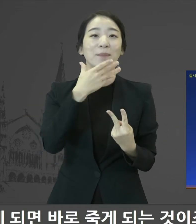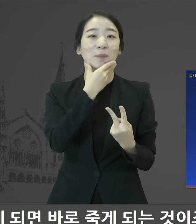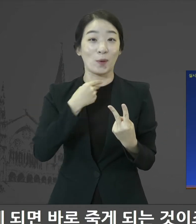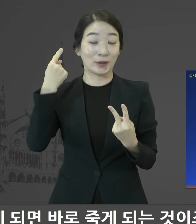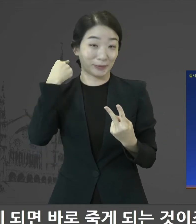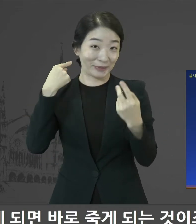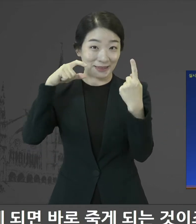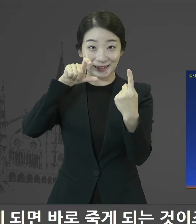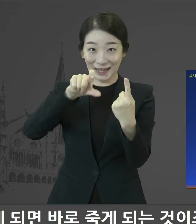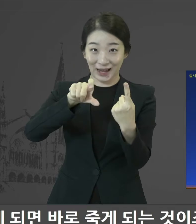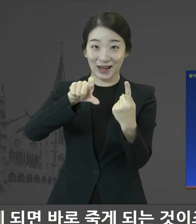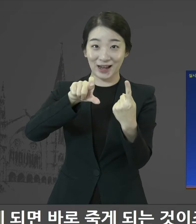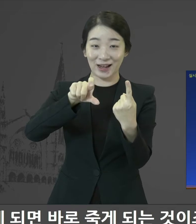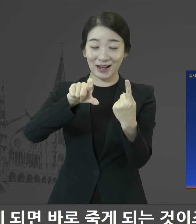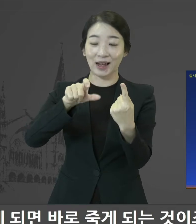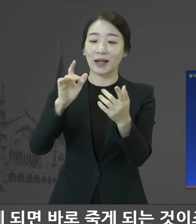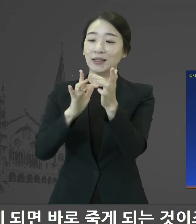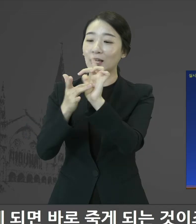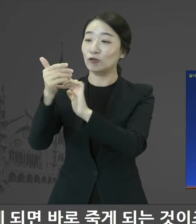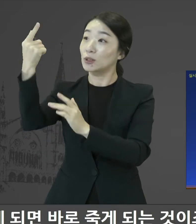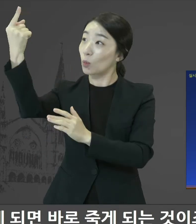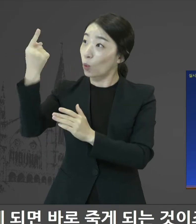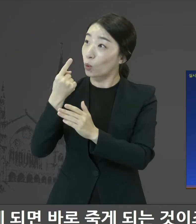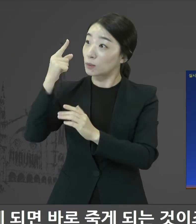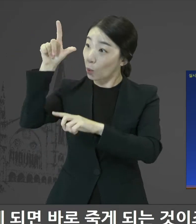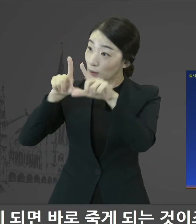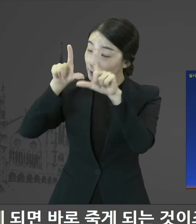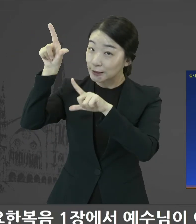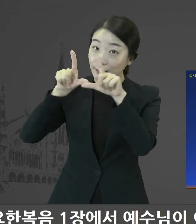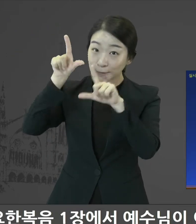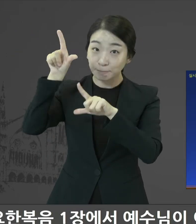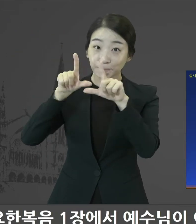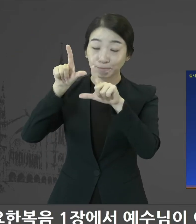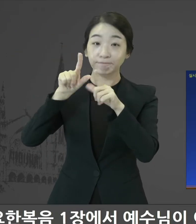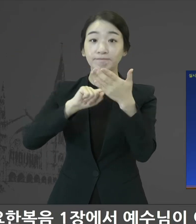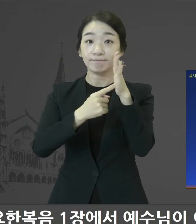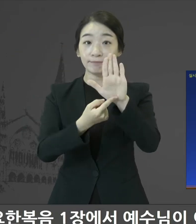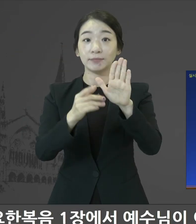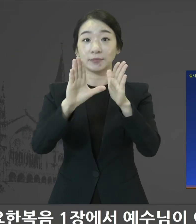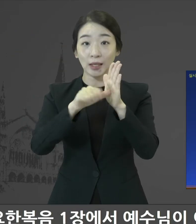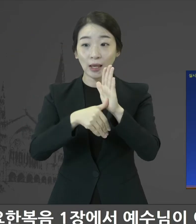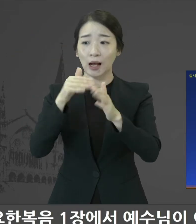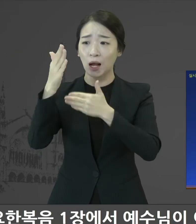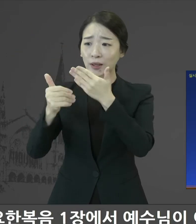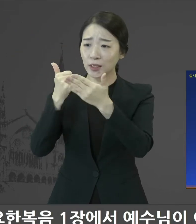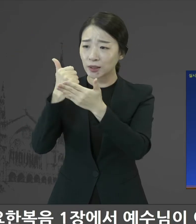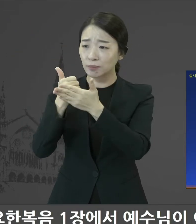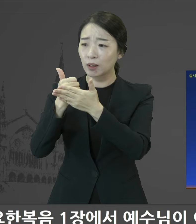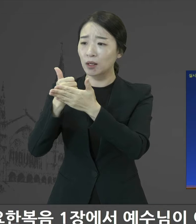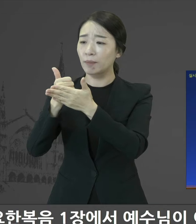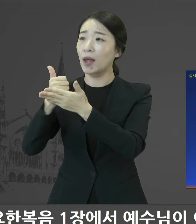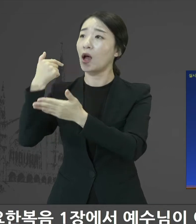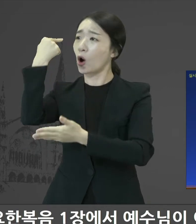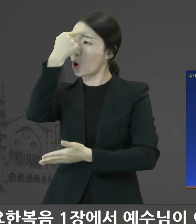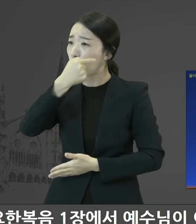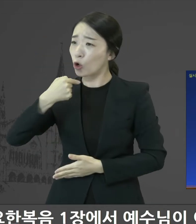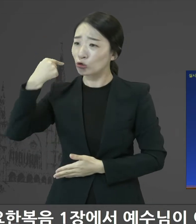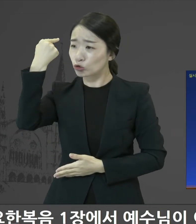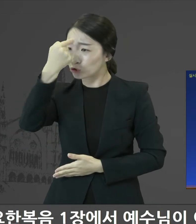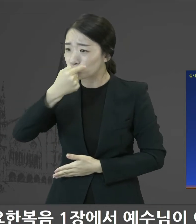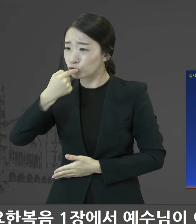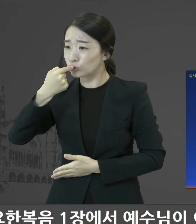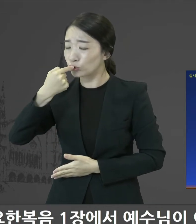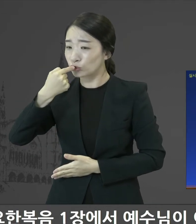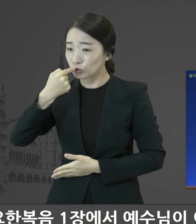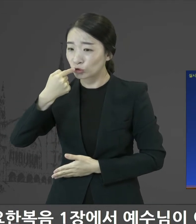장면을 얘기할 때 하나님의 그 얼굴, 볼 수 없었던 하나님의 얼굴을 육신을 입은